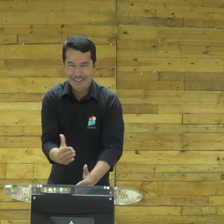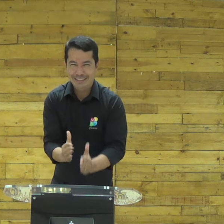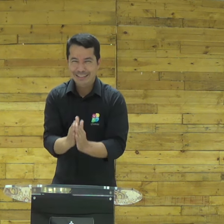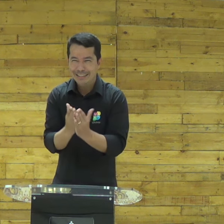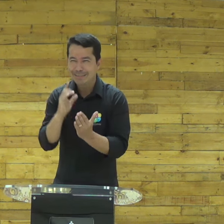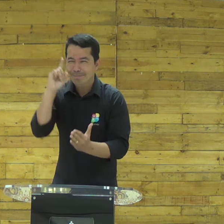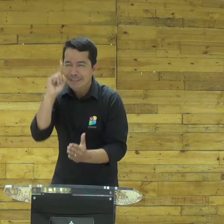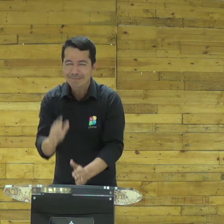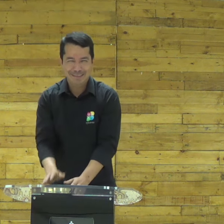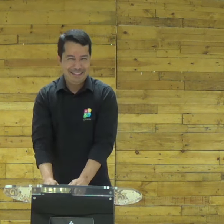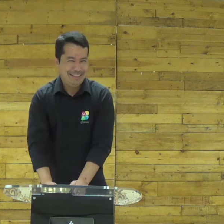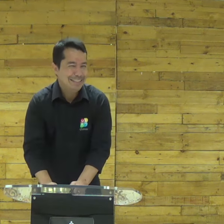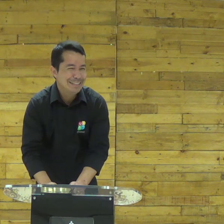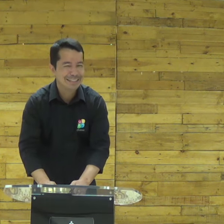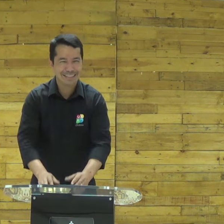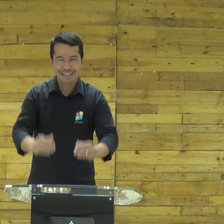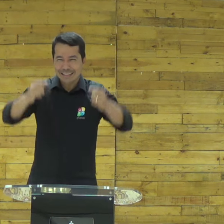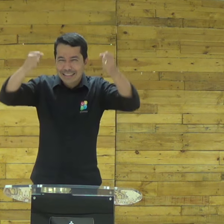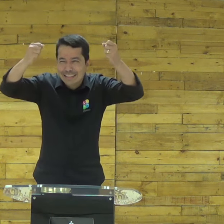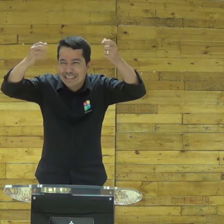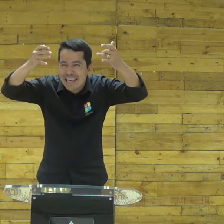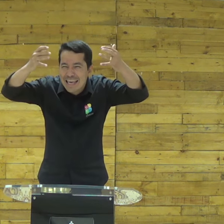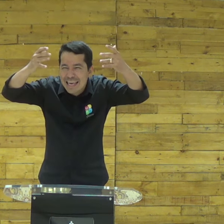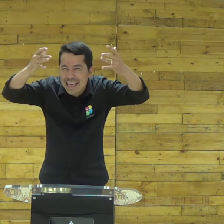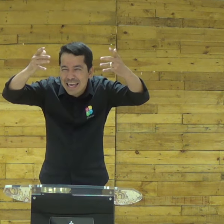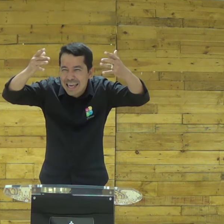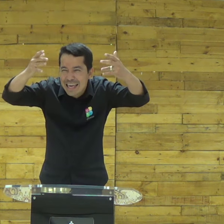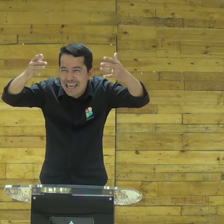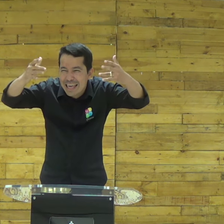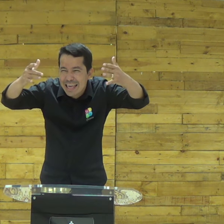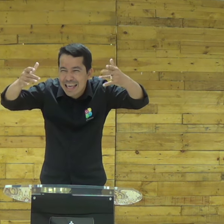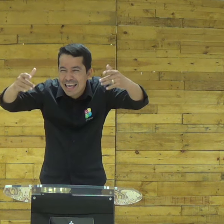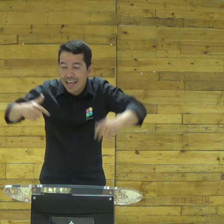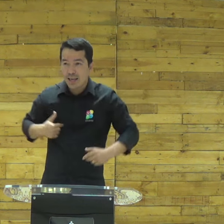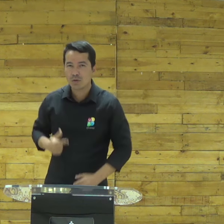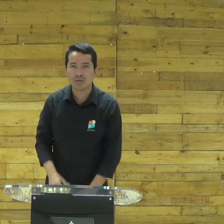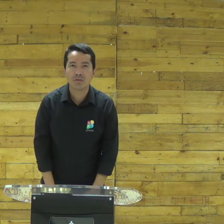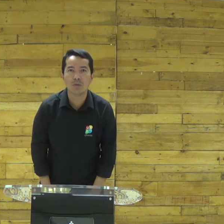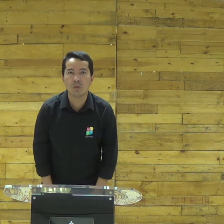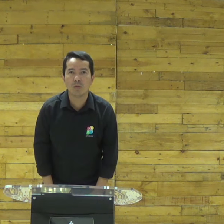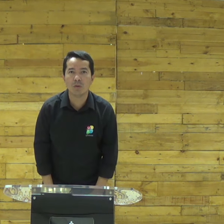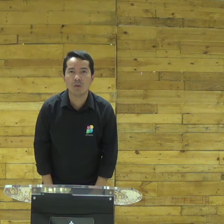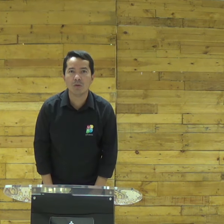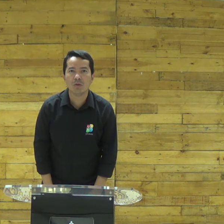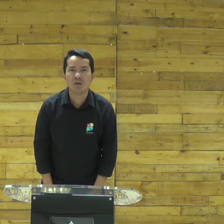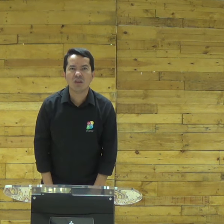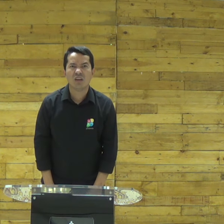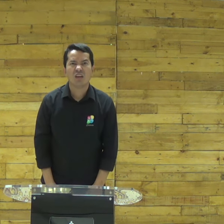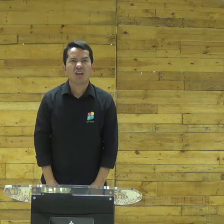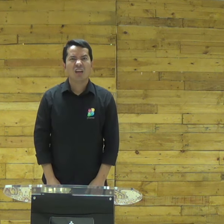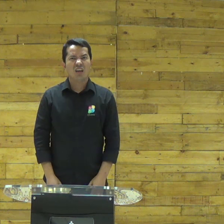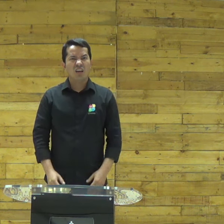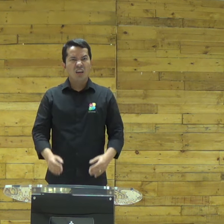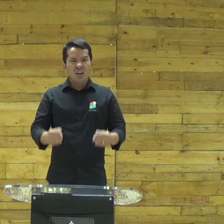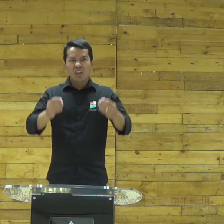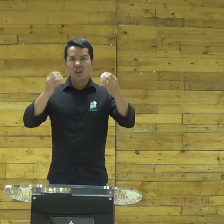jovens ali e o pastor jovem chegou e começou a pregar a palavra e eu ai